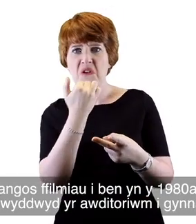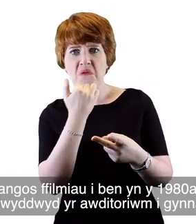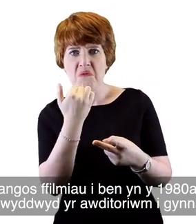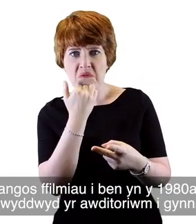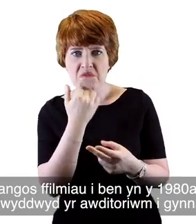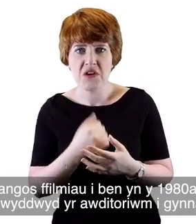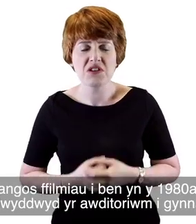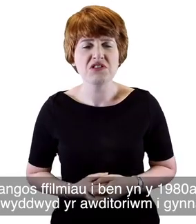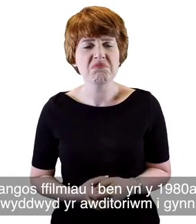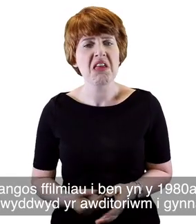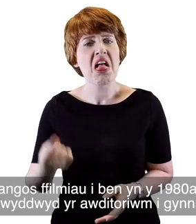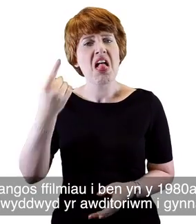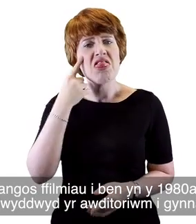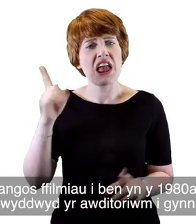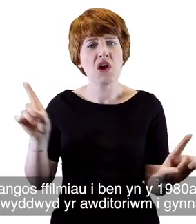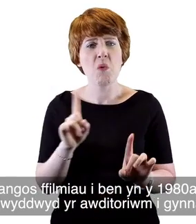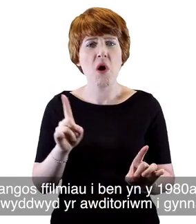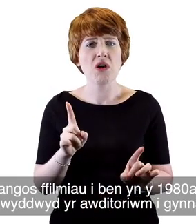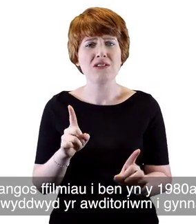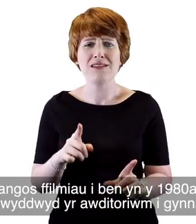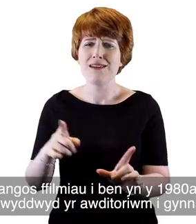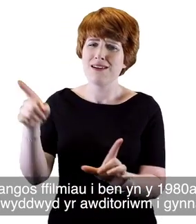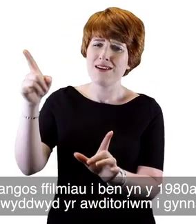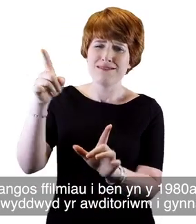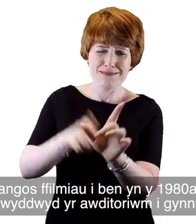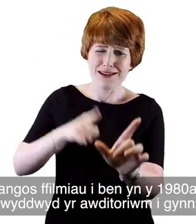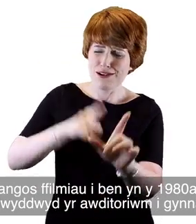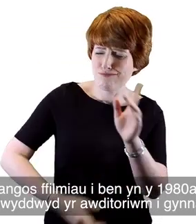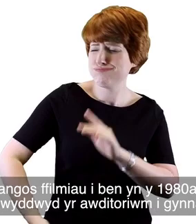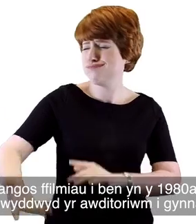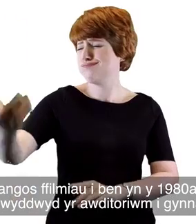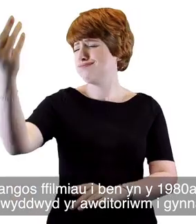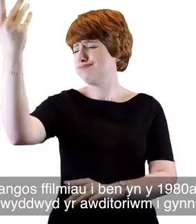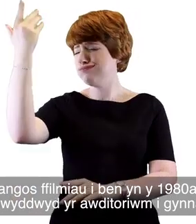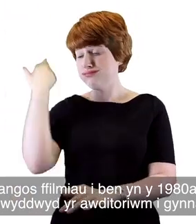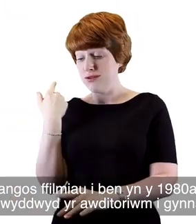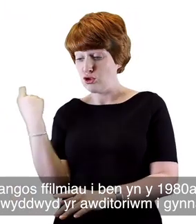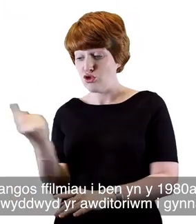Daeth dangos ffilmiau i ben yn y 1980au cynnar a throsglwyddodd yr auditoriwm i